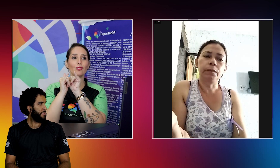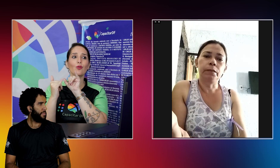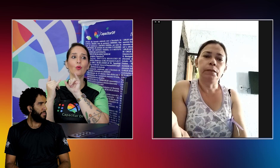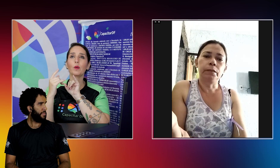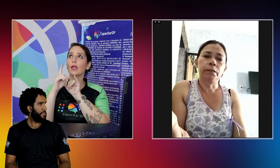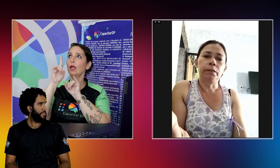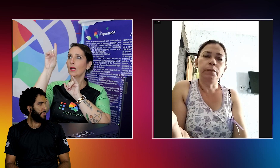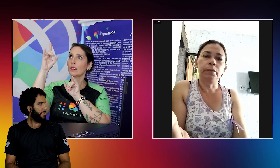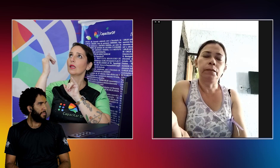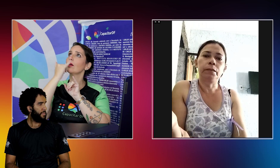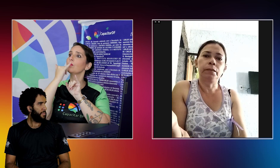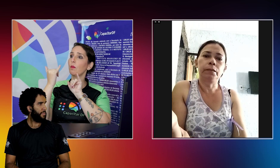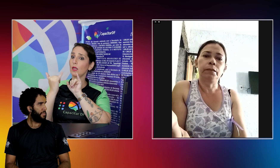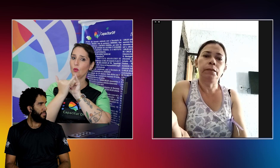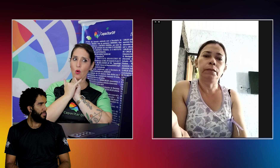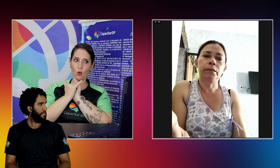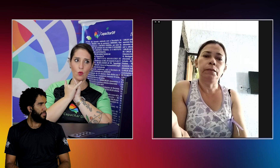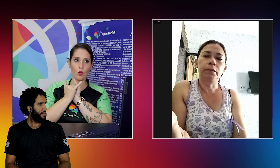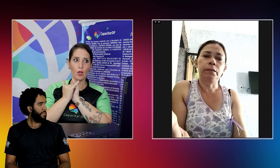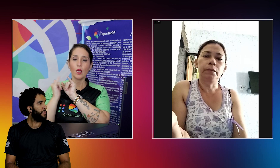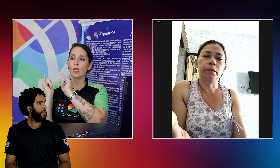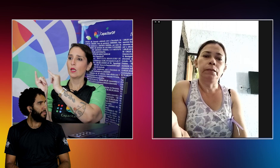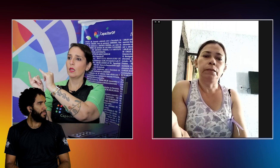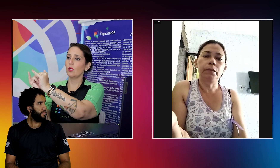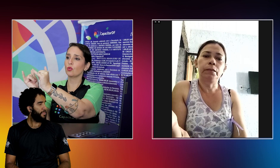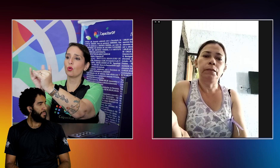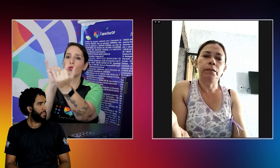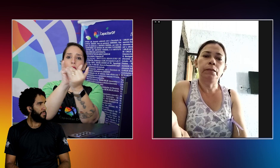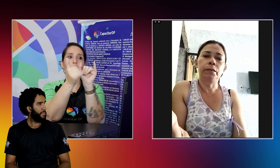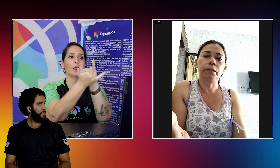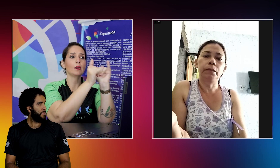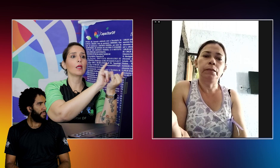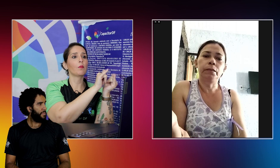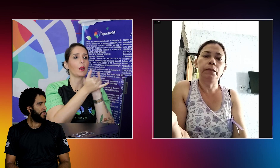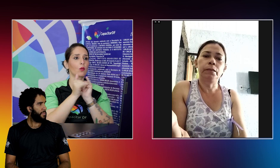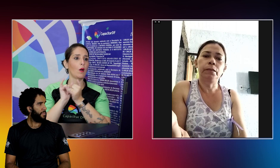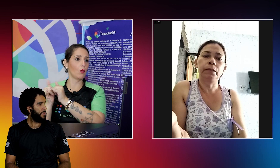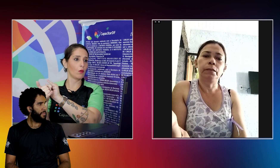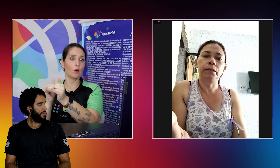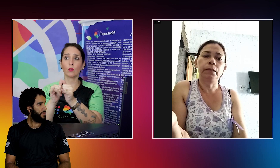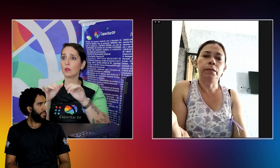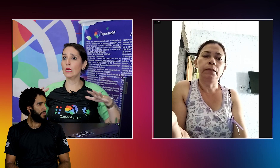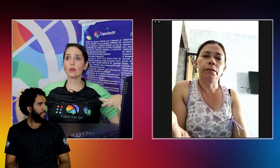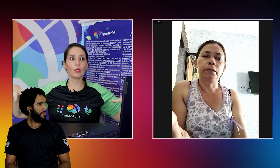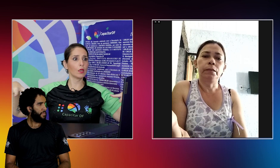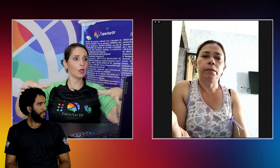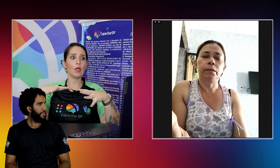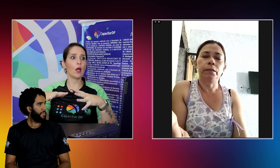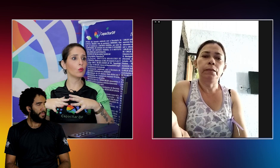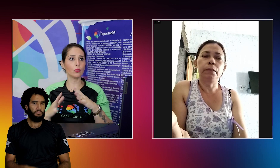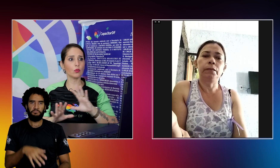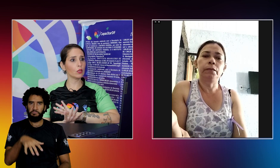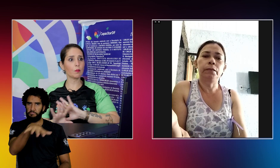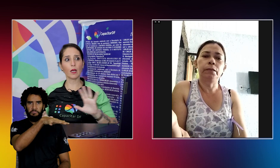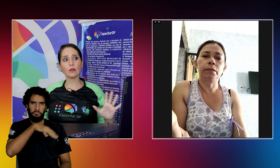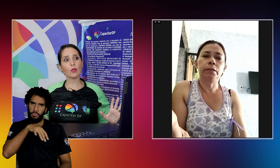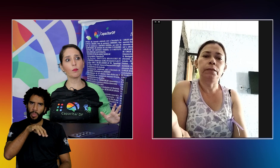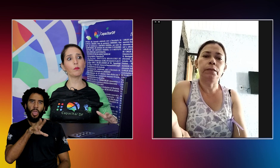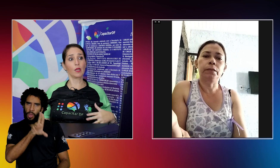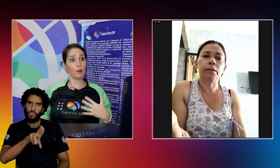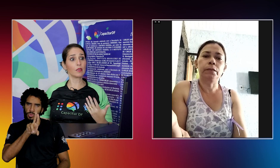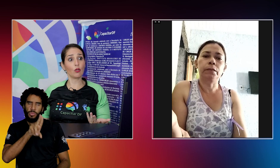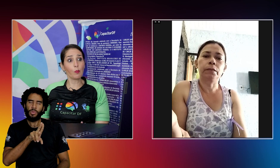de desculpa, né? Deus me perdoou. E os outros também têm que perdoar um ao outro. Isso aqui é o uso do espaço